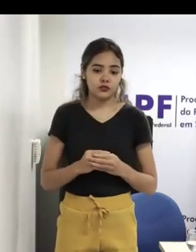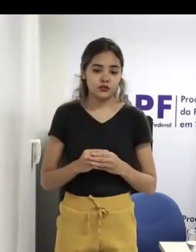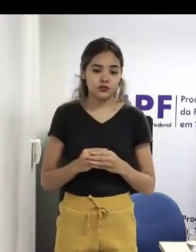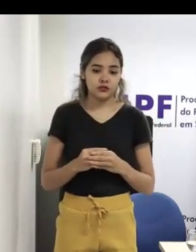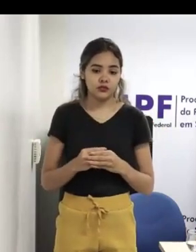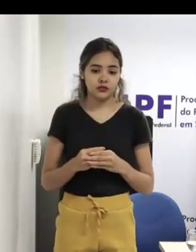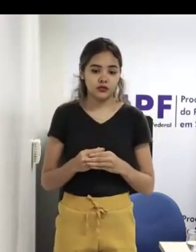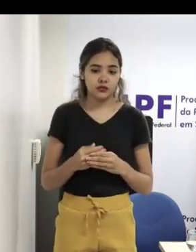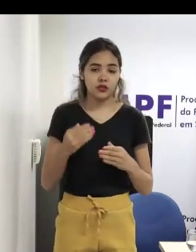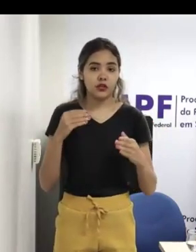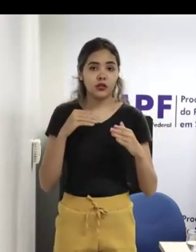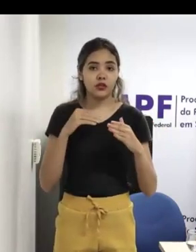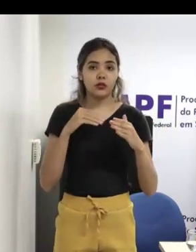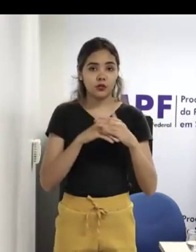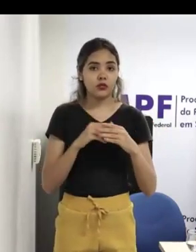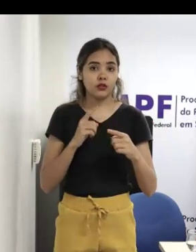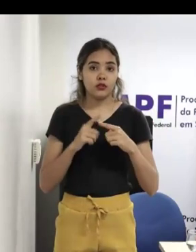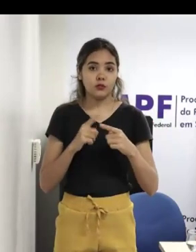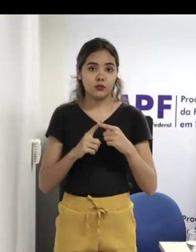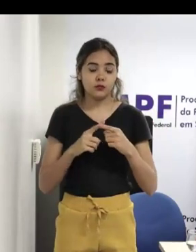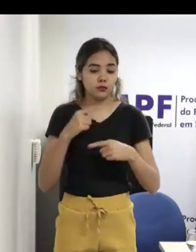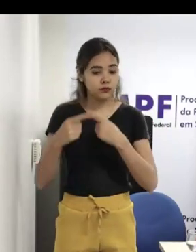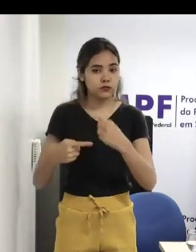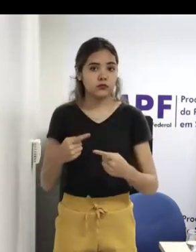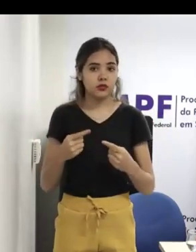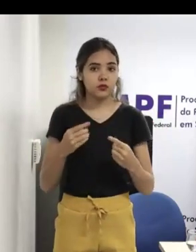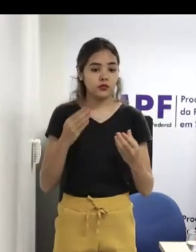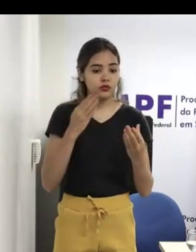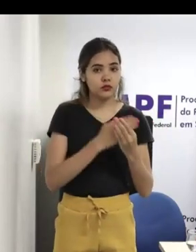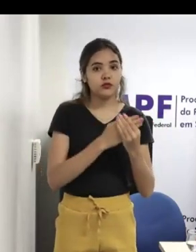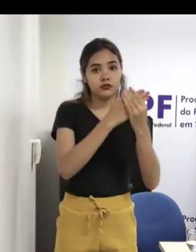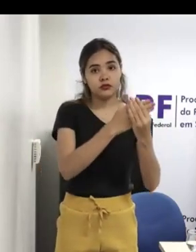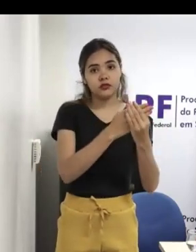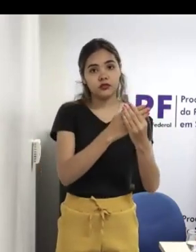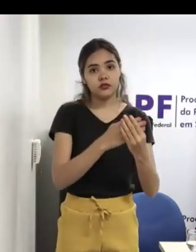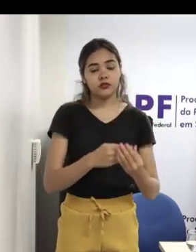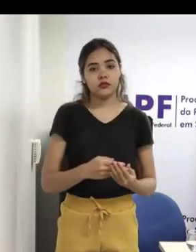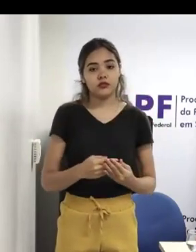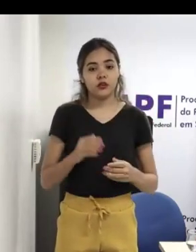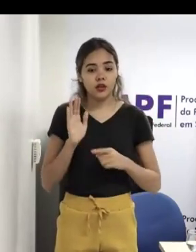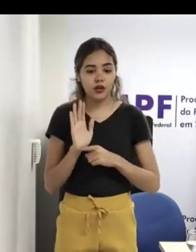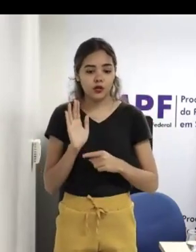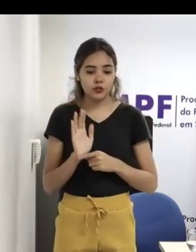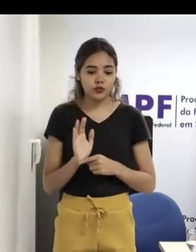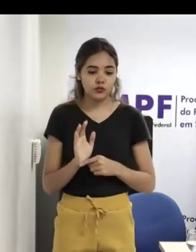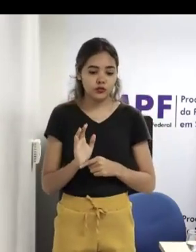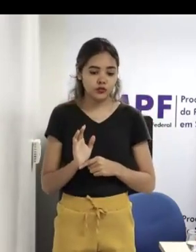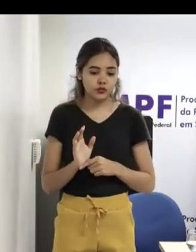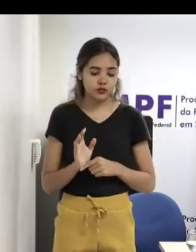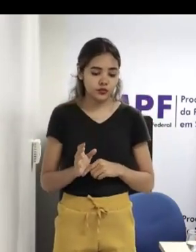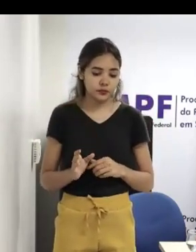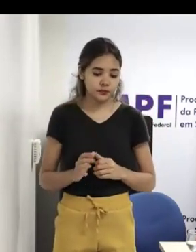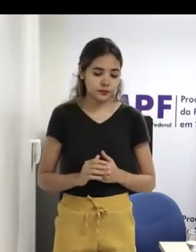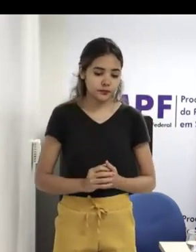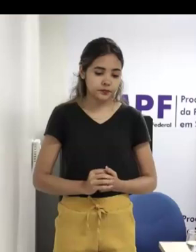ocorrência eh todos esse esses passos a passo que nós família nós escola precisamos